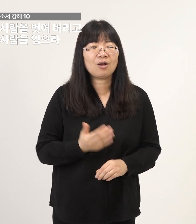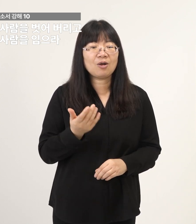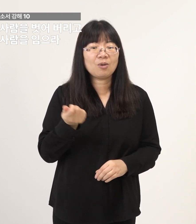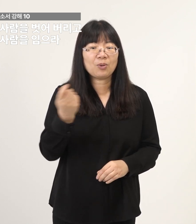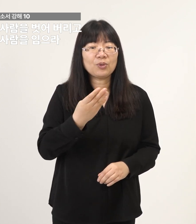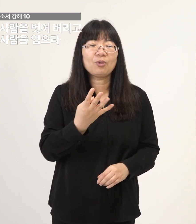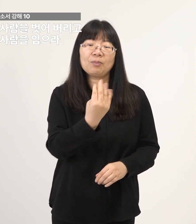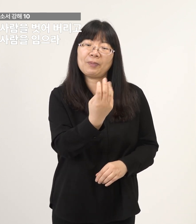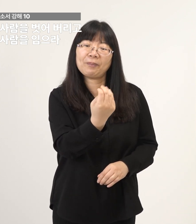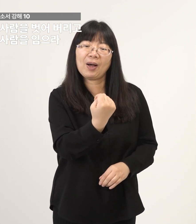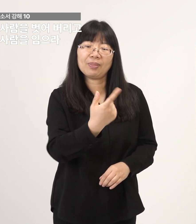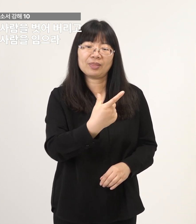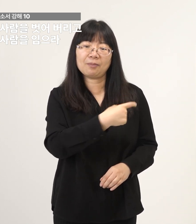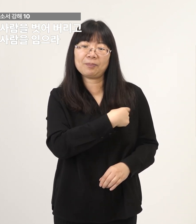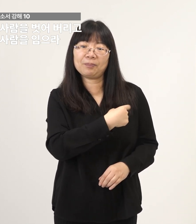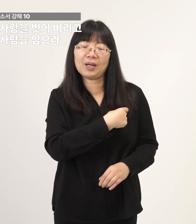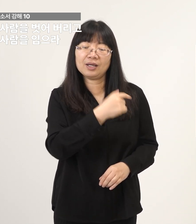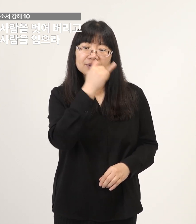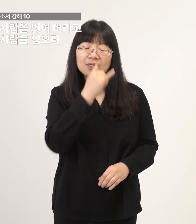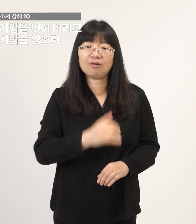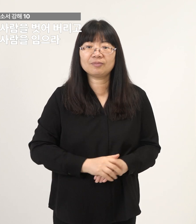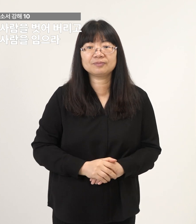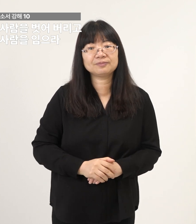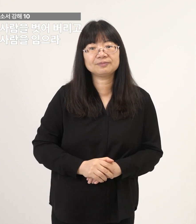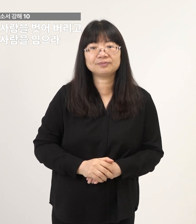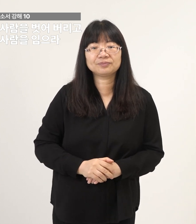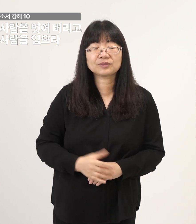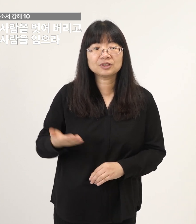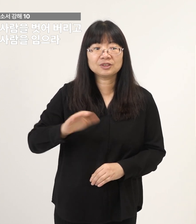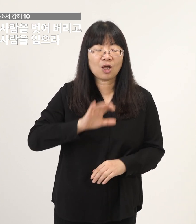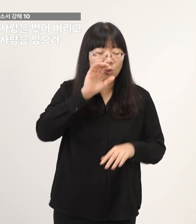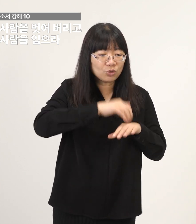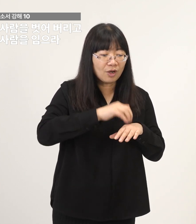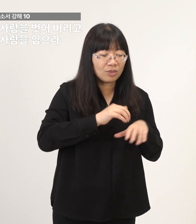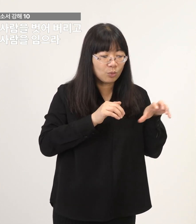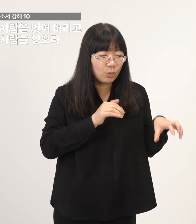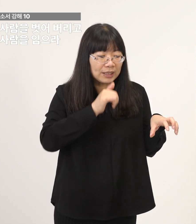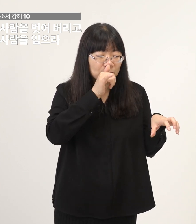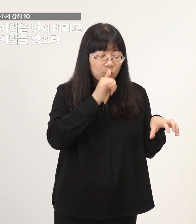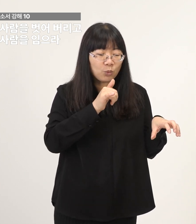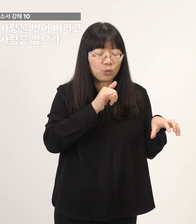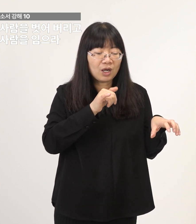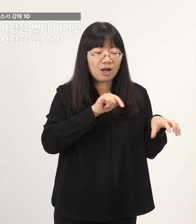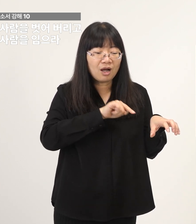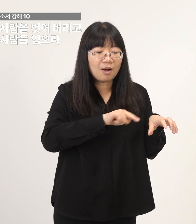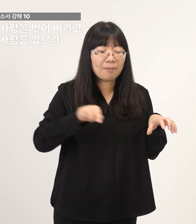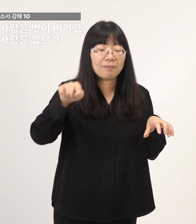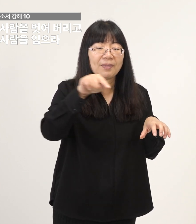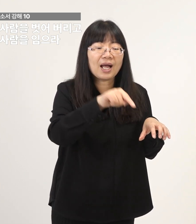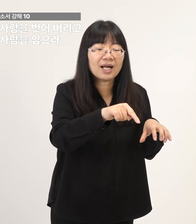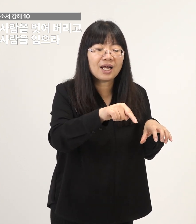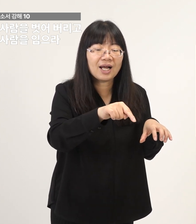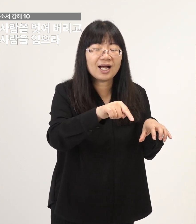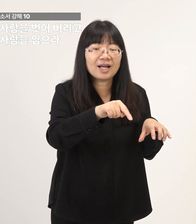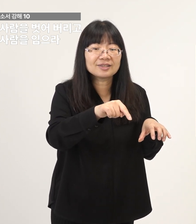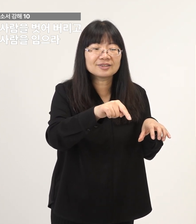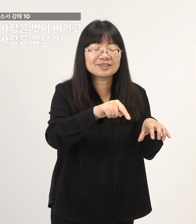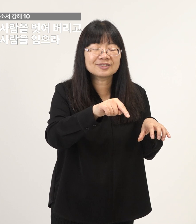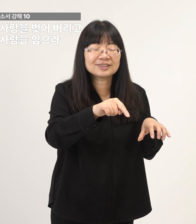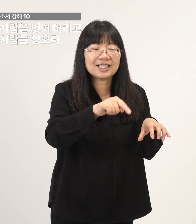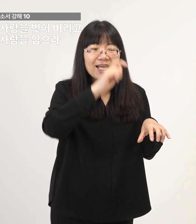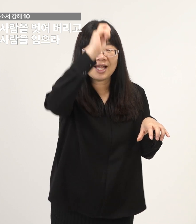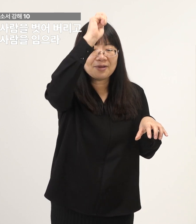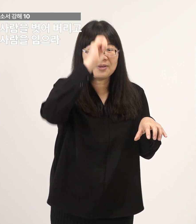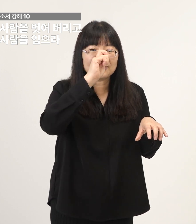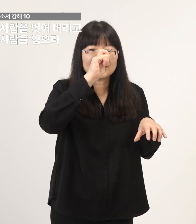그러면 유용소가 이렇게 있으면 유용소 바깥에까지는 그 조교들이, 헬멧 쓴